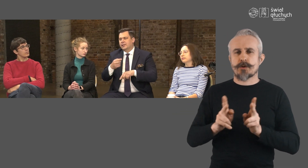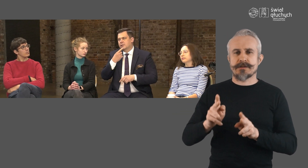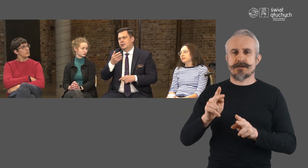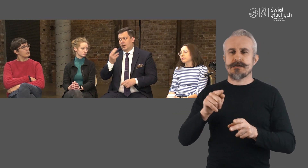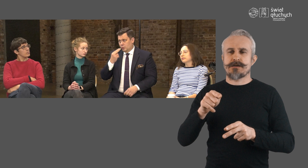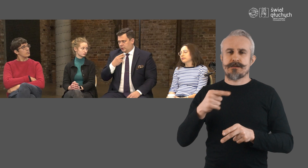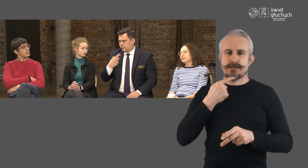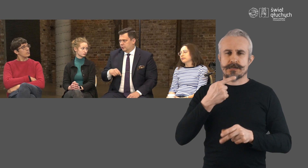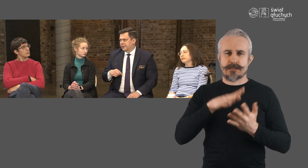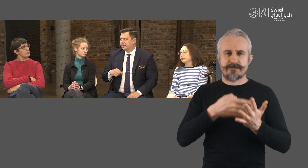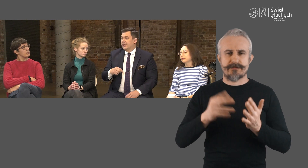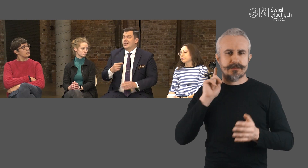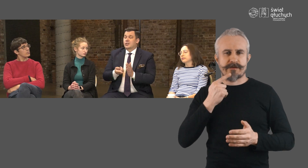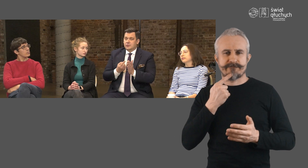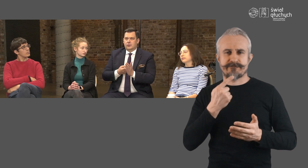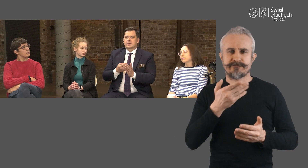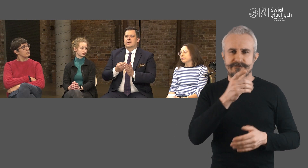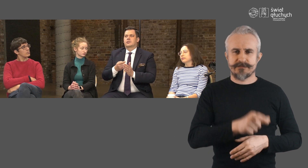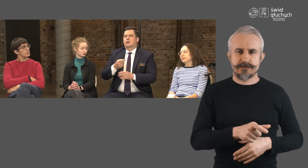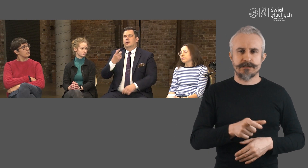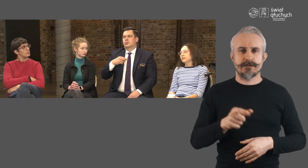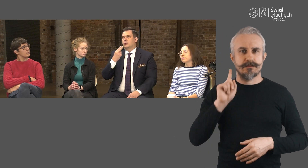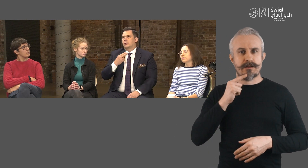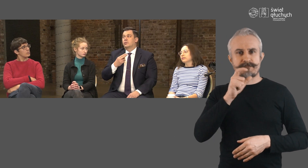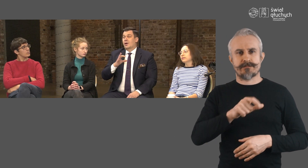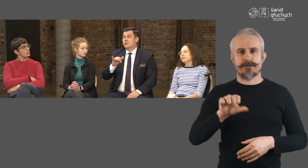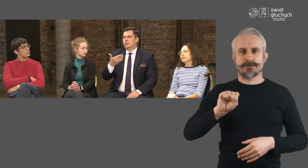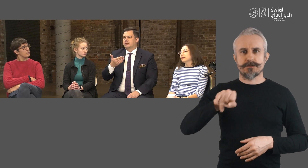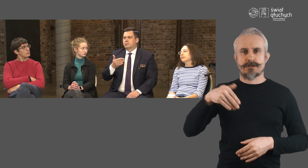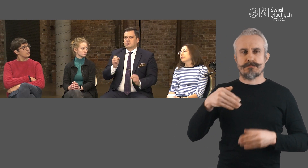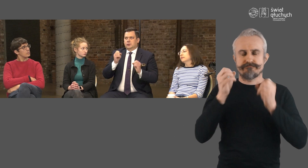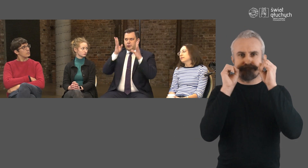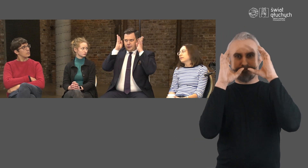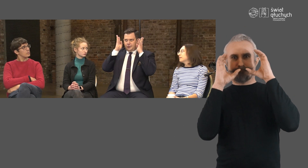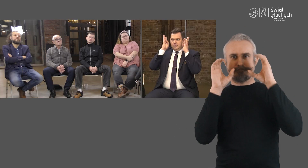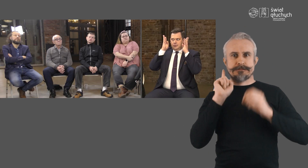nie jest normalny język głuchych osób. Nie? Często jest tak, że osoby głuche mówią, że SJM